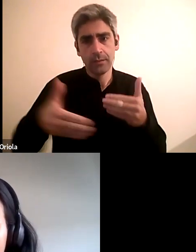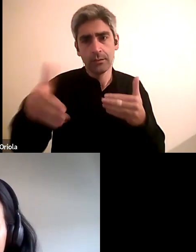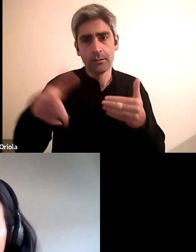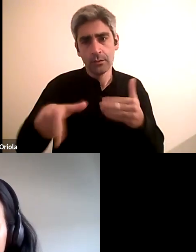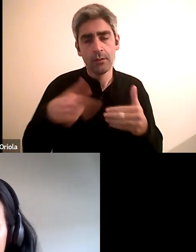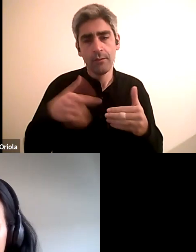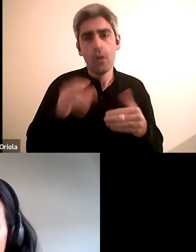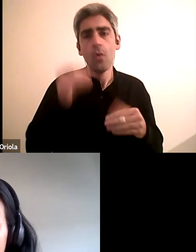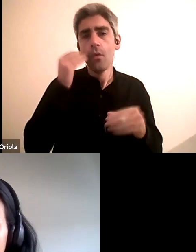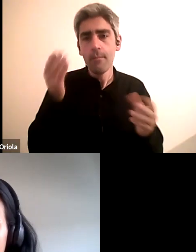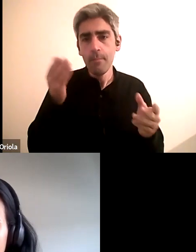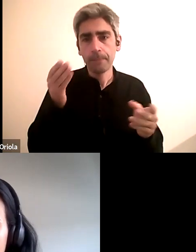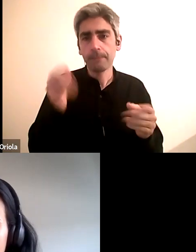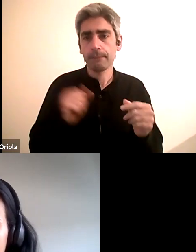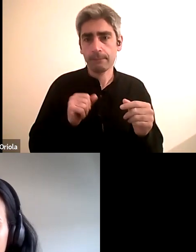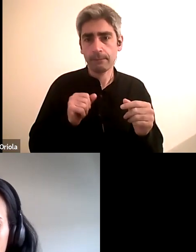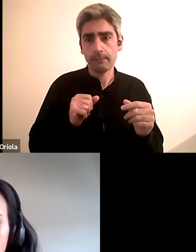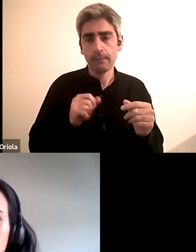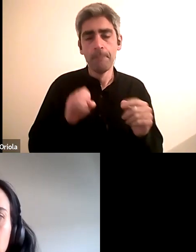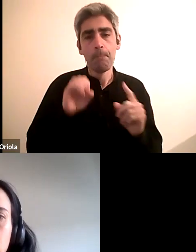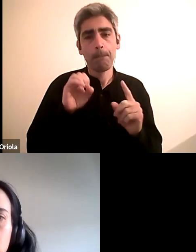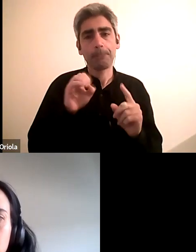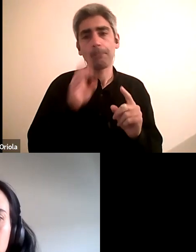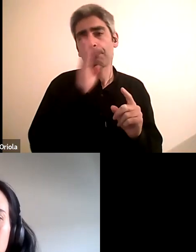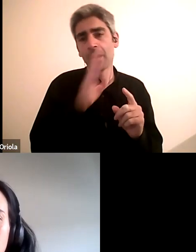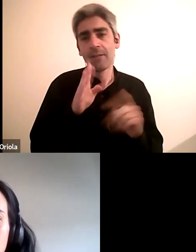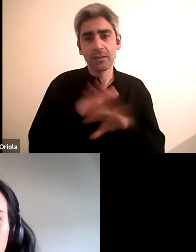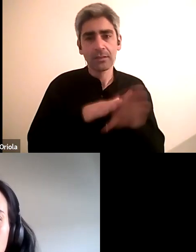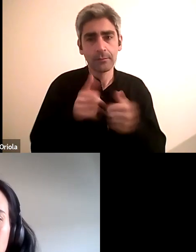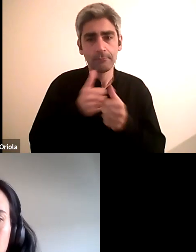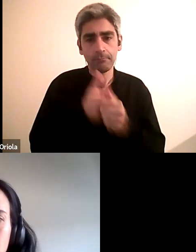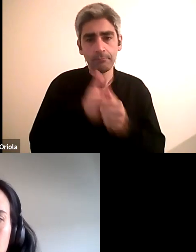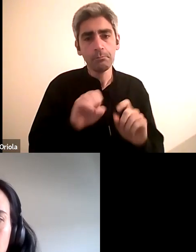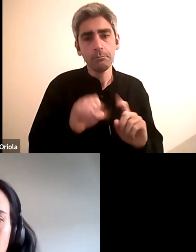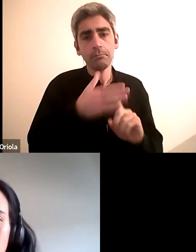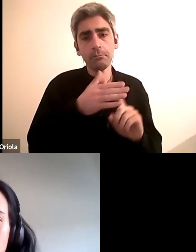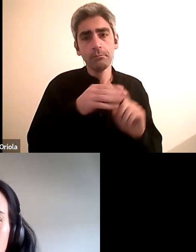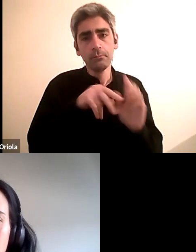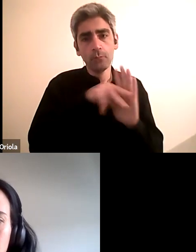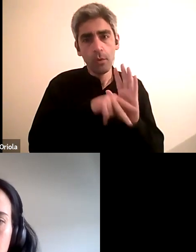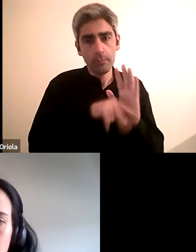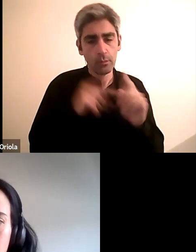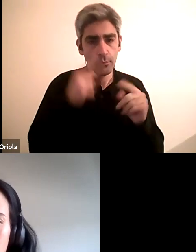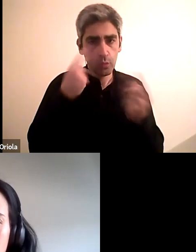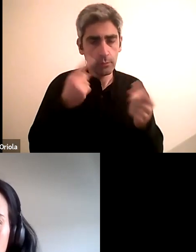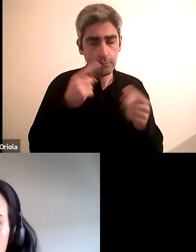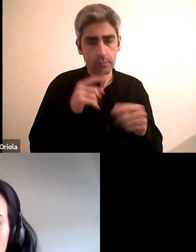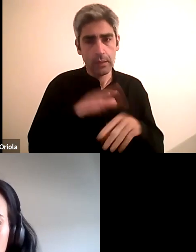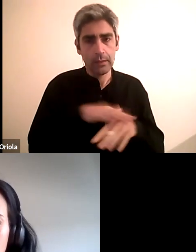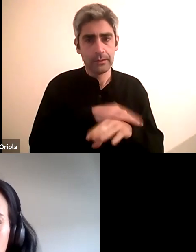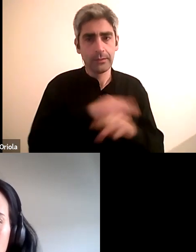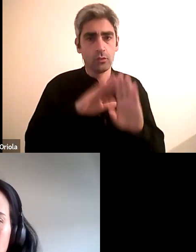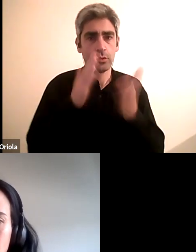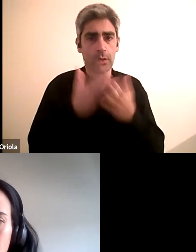com a aplicação dos princípios das normas públicas, das normas da Direção-Geral, do Ministério da Saúde, Direção-Geral de